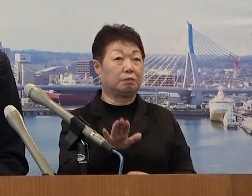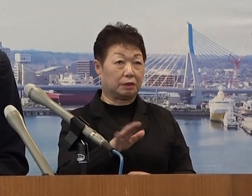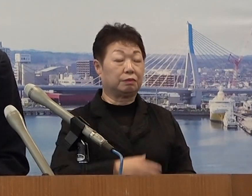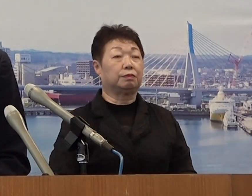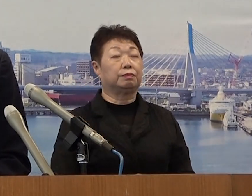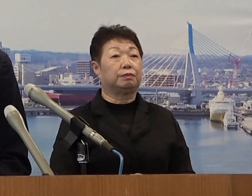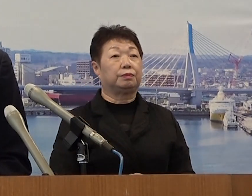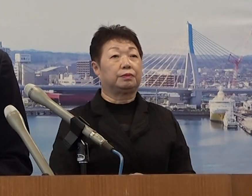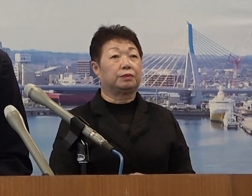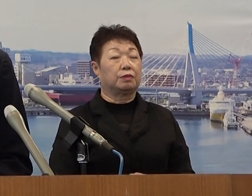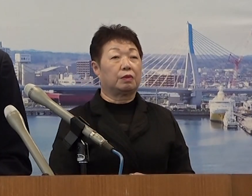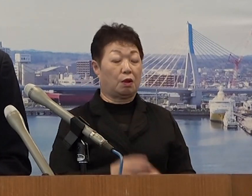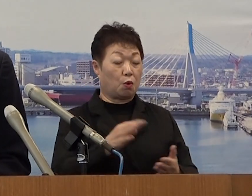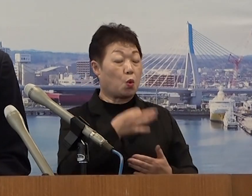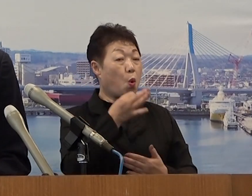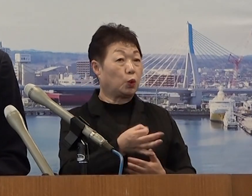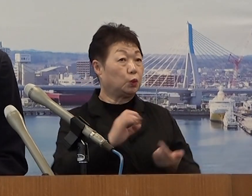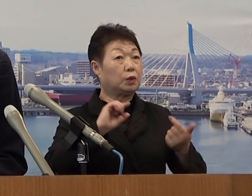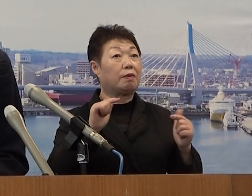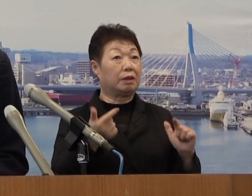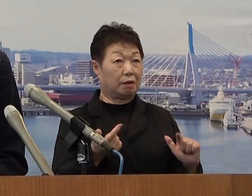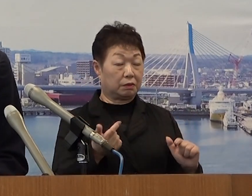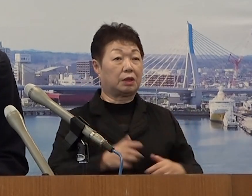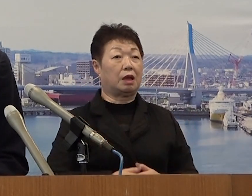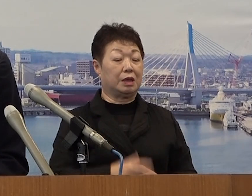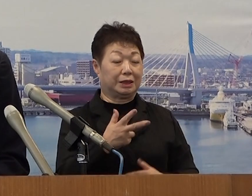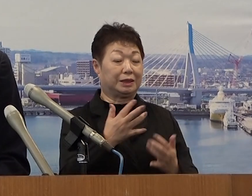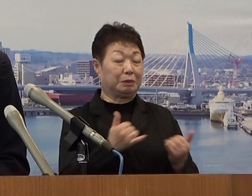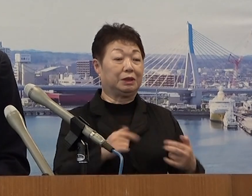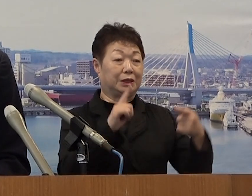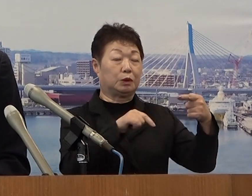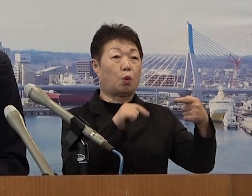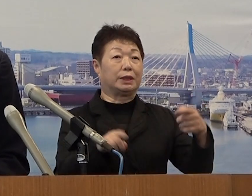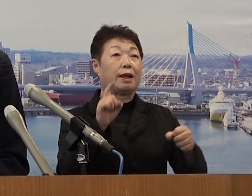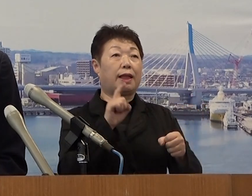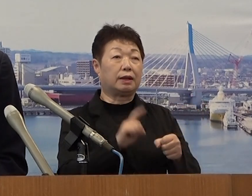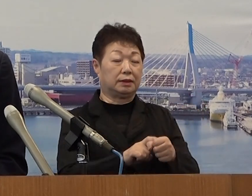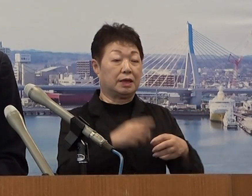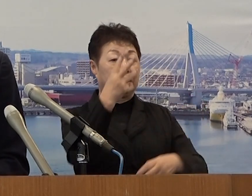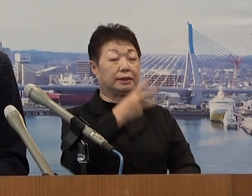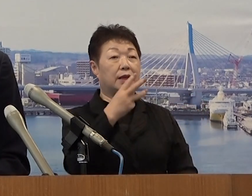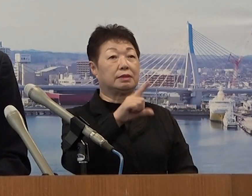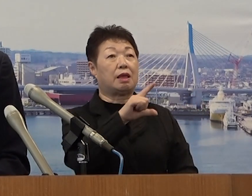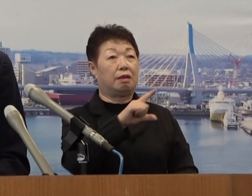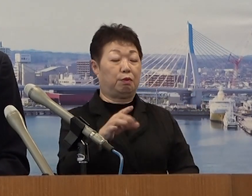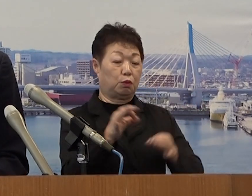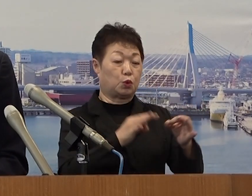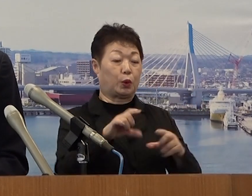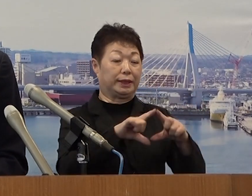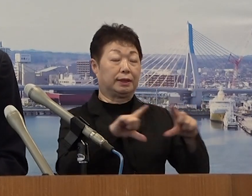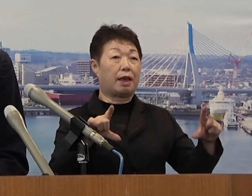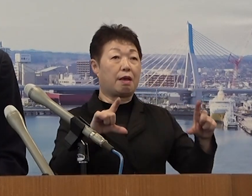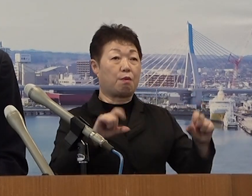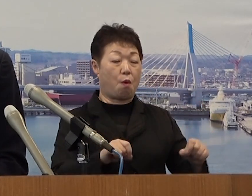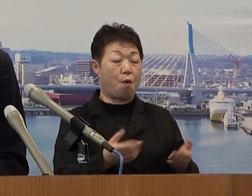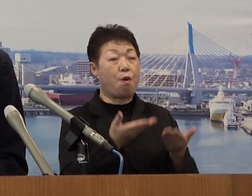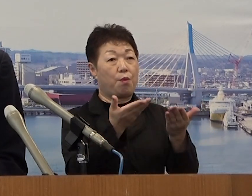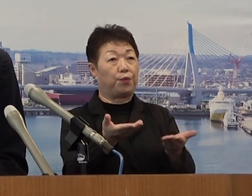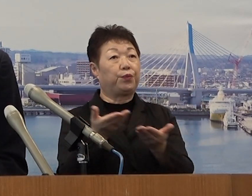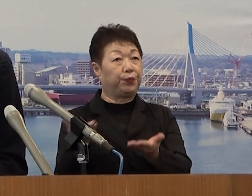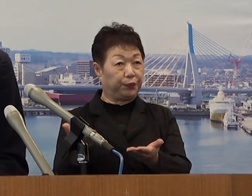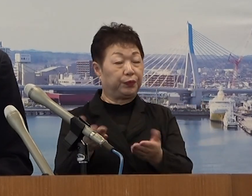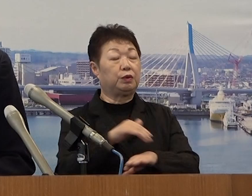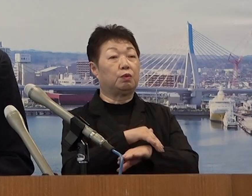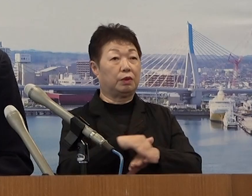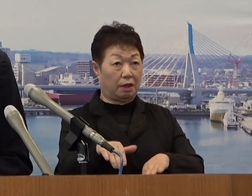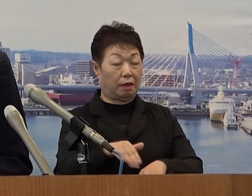ので購入するのではなく市民1人当たり3000円の商品券を直接お届けする手法とい